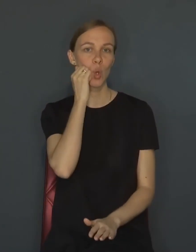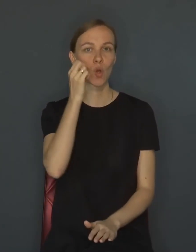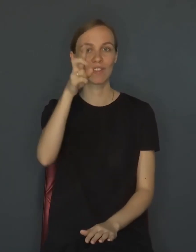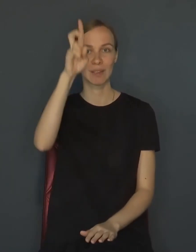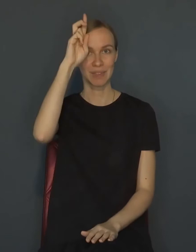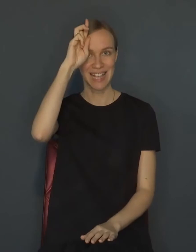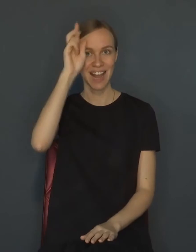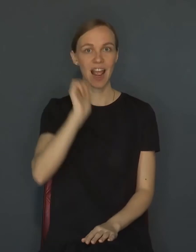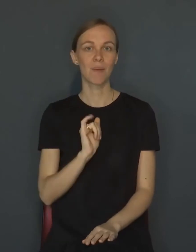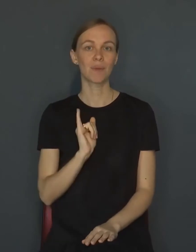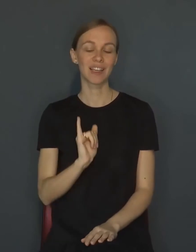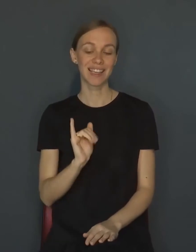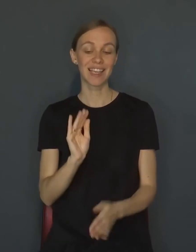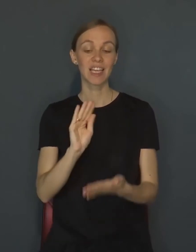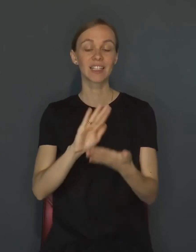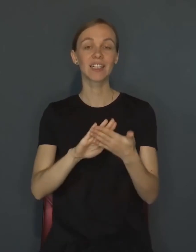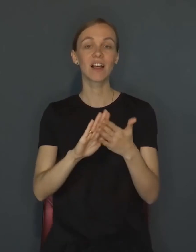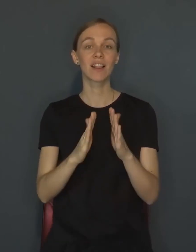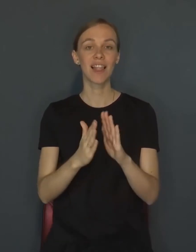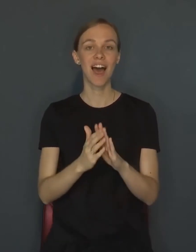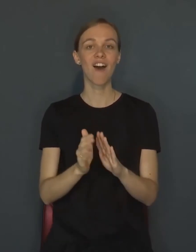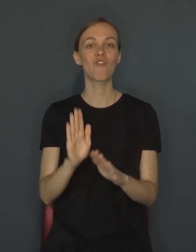і склав присягу на вірність.